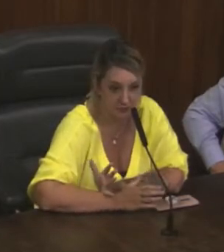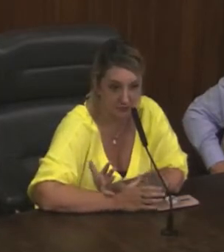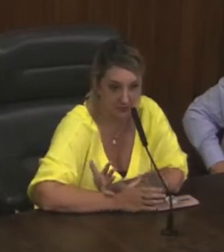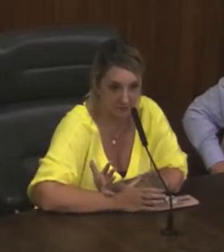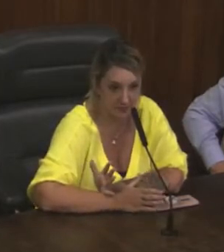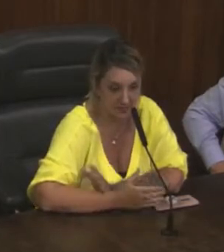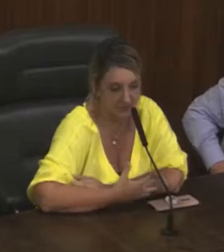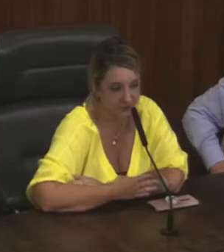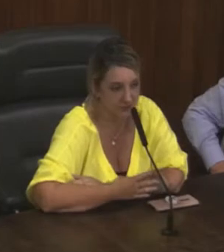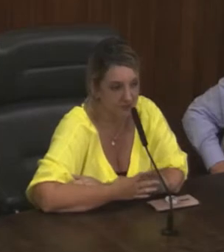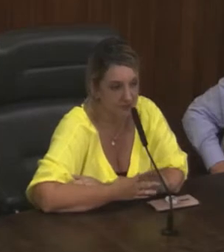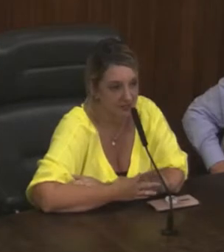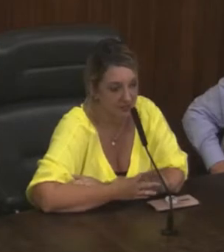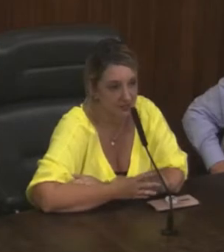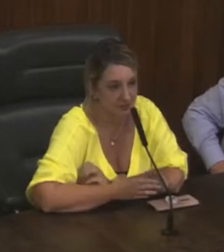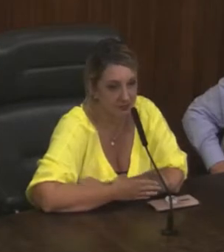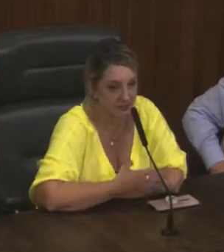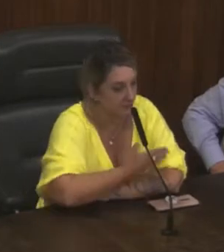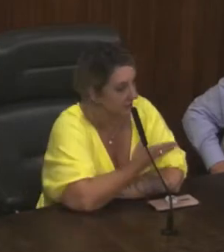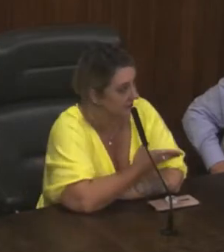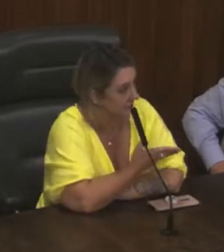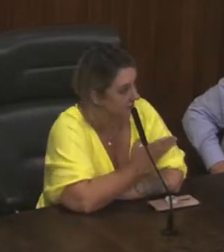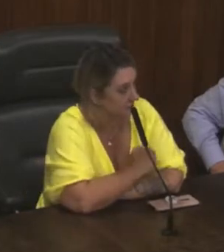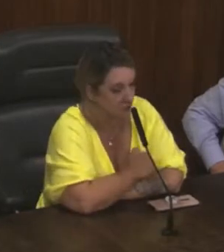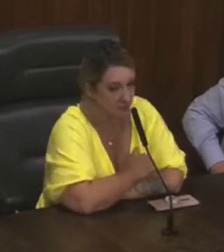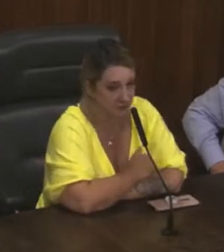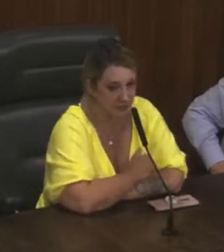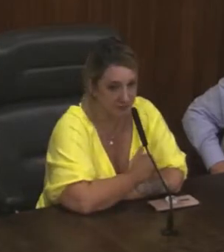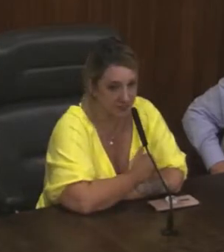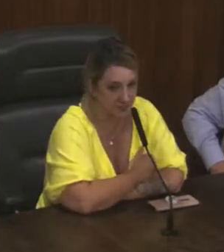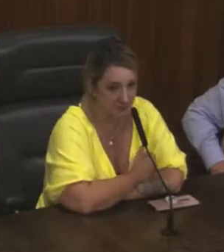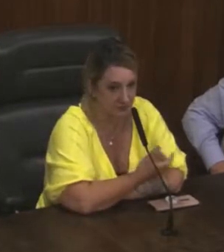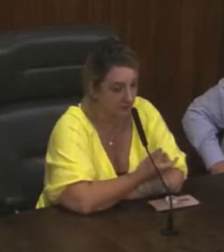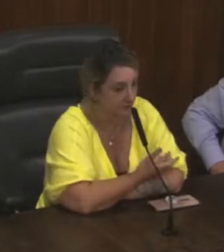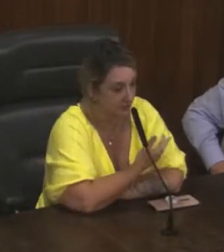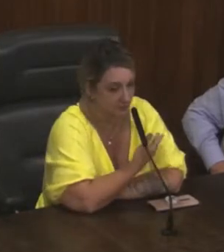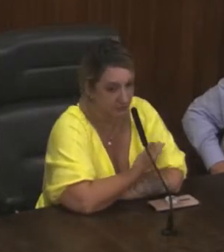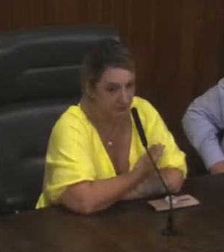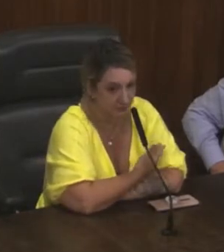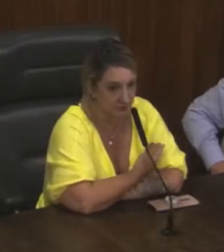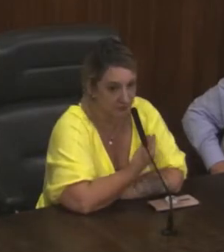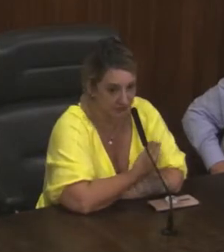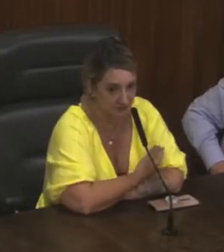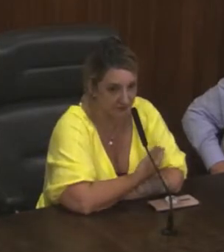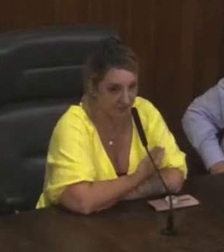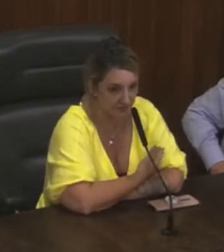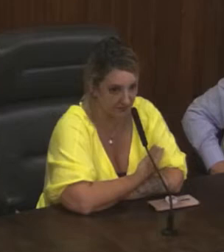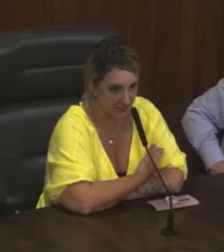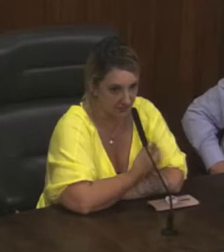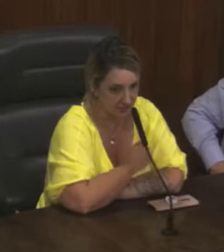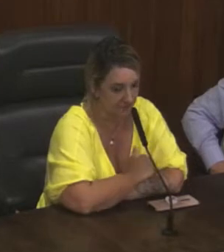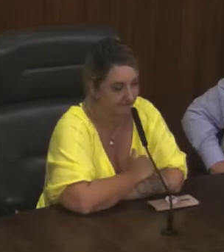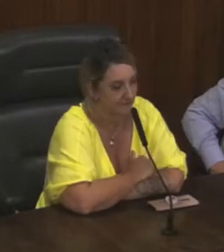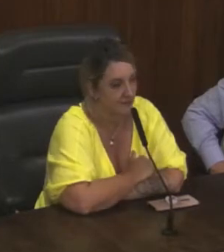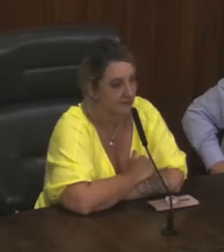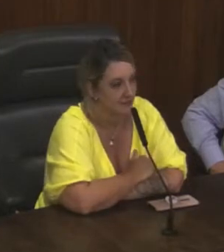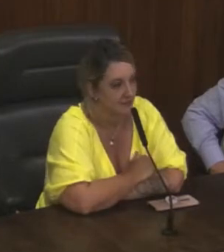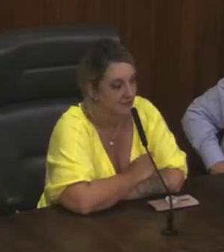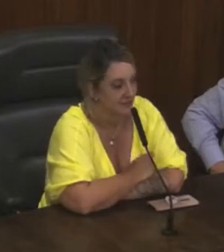bem amparados. Além do que, também tem o pessoal do gabinete do deputado, doutor Vidotto é chefe de gabinete.